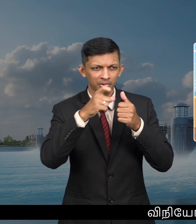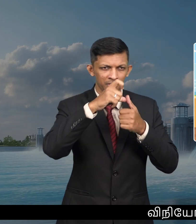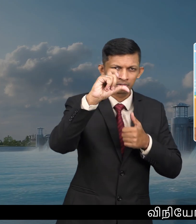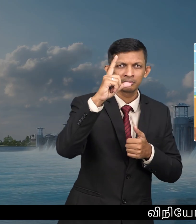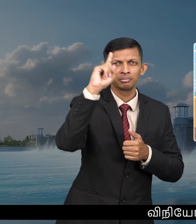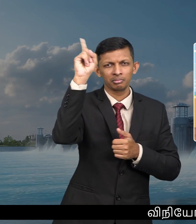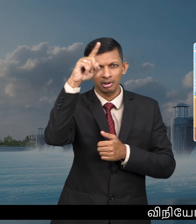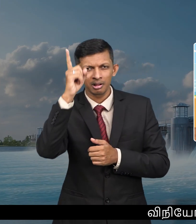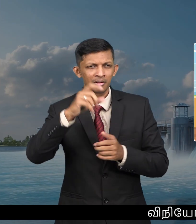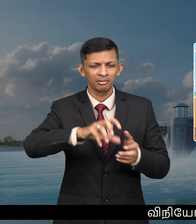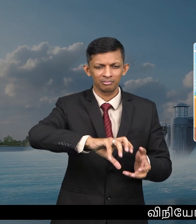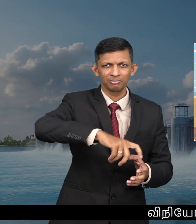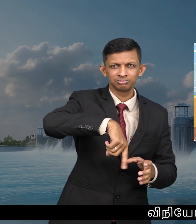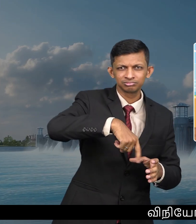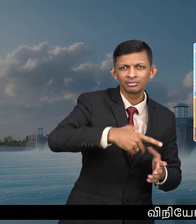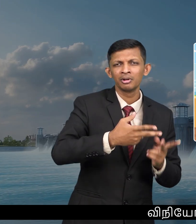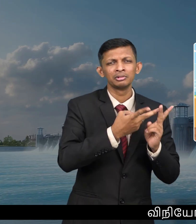தொழிற்சாலைகளுக்கும் விநியோகிக்கப்படுகிறது.